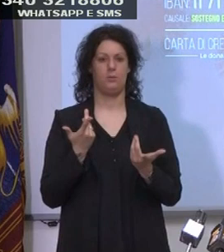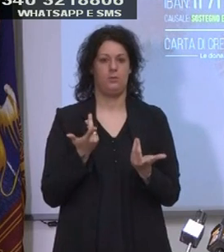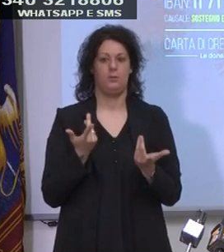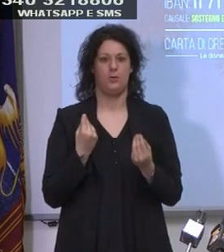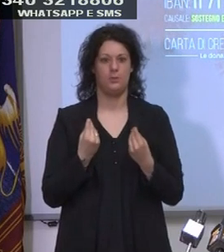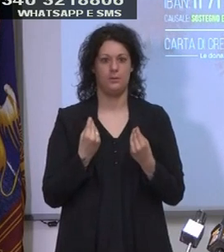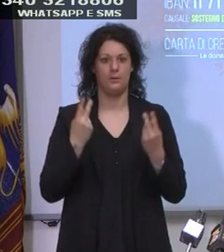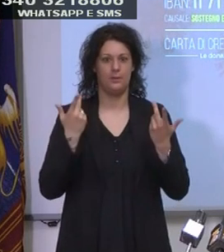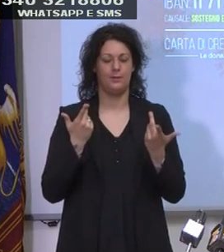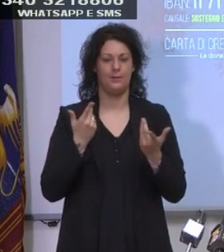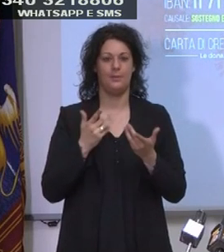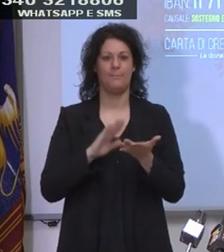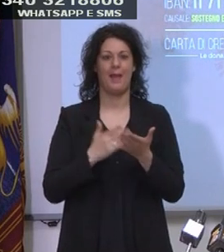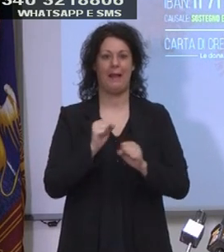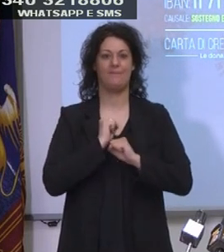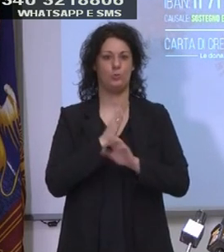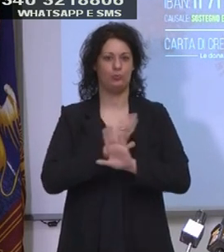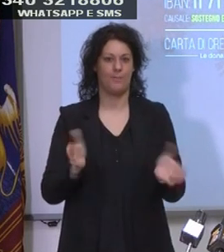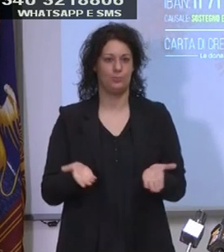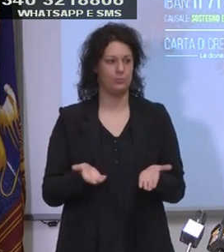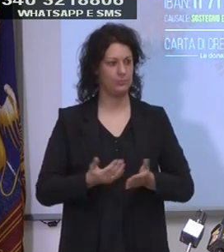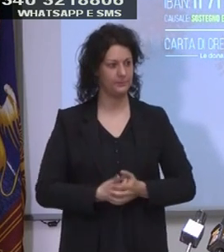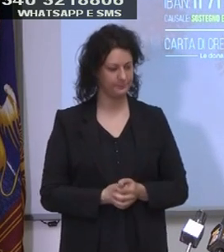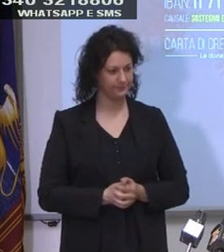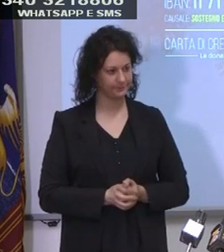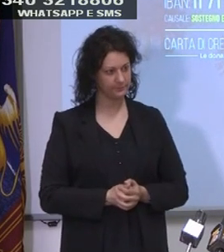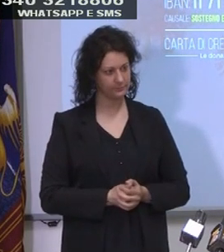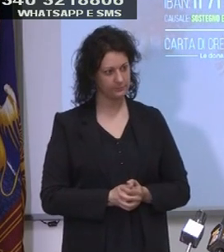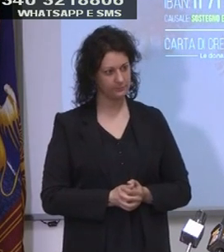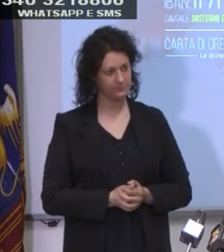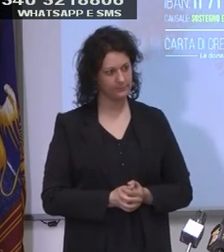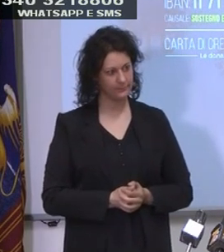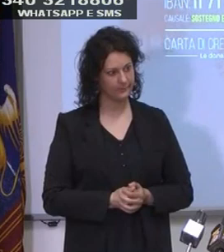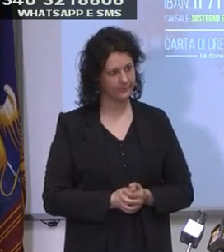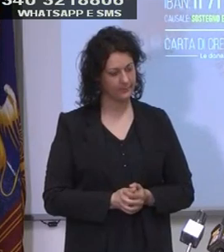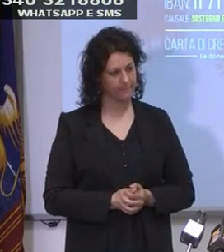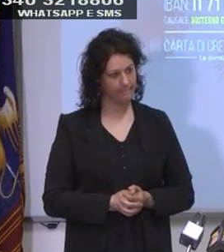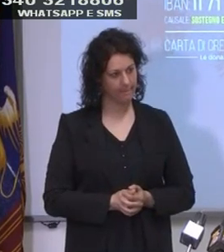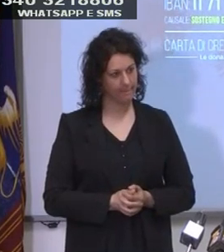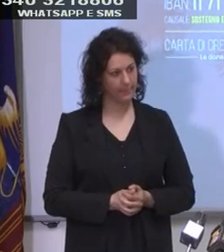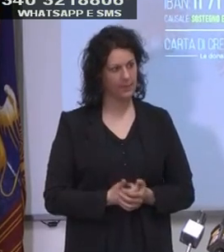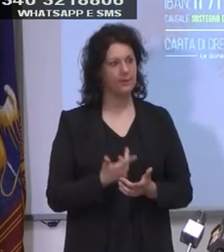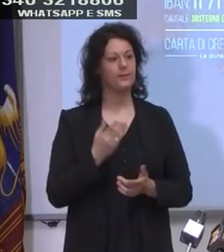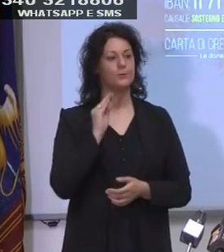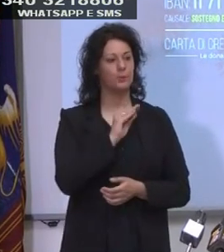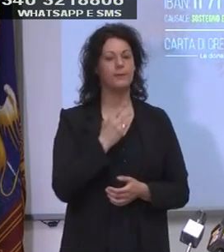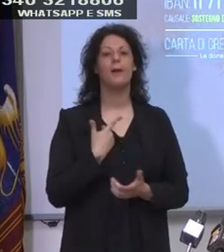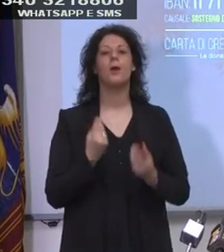dubbio. Domanda secca del direttore di TVA Domenico Basso, ma lunedì si può capire come si apre?